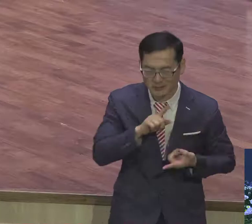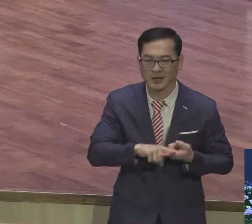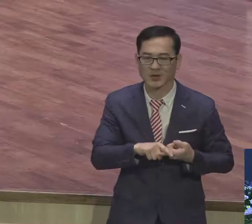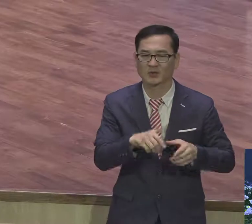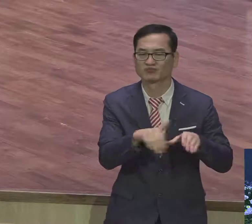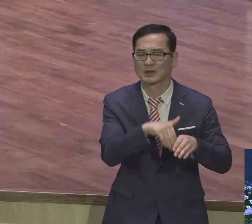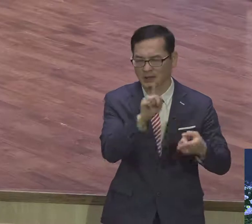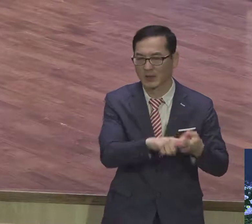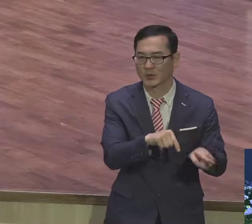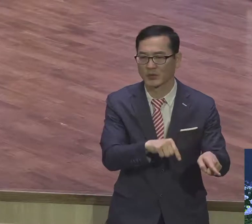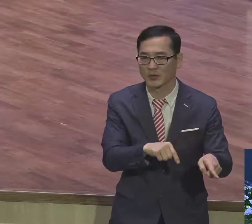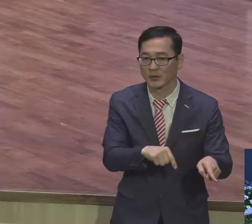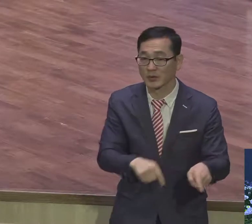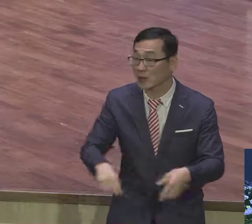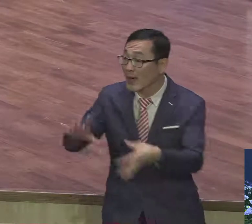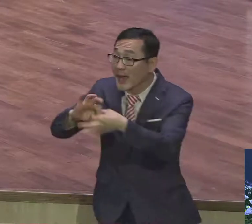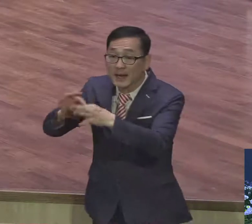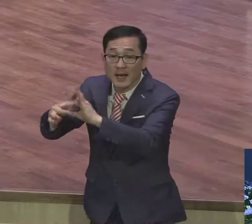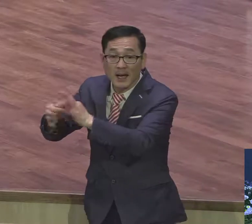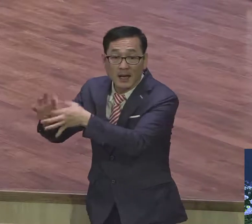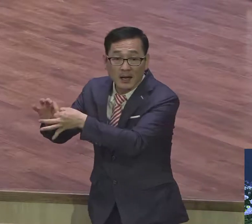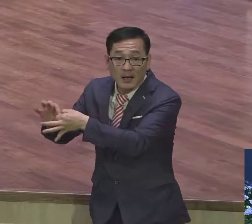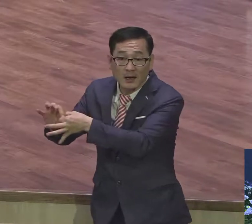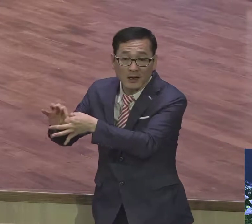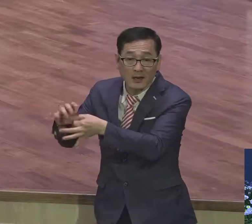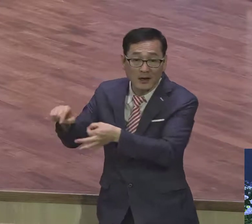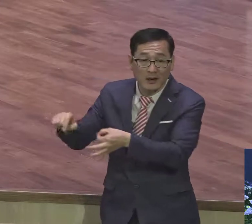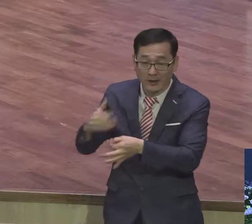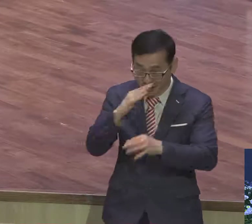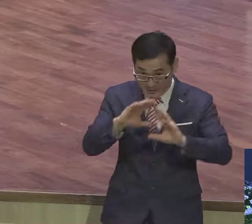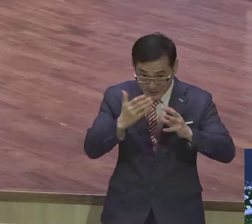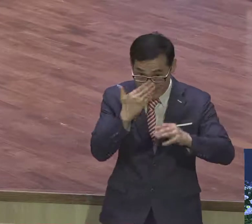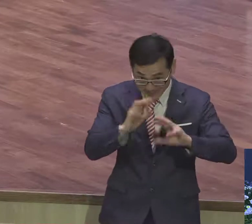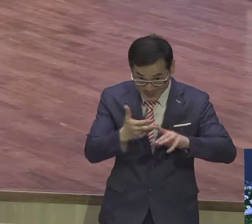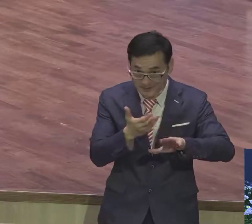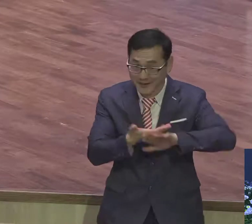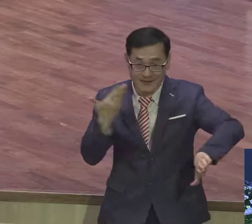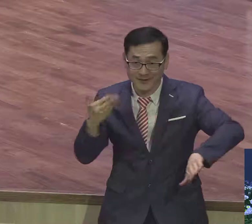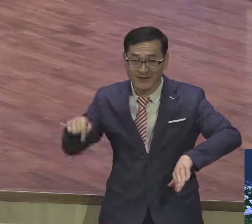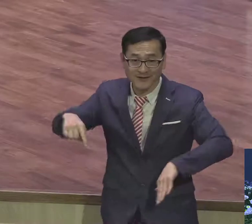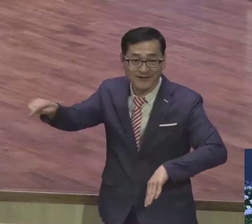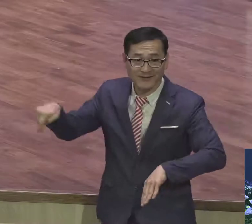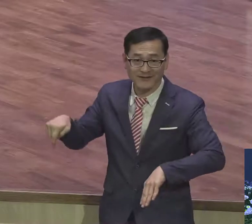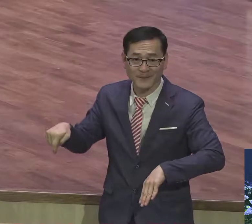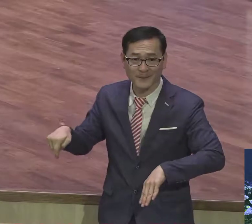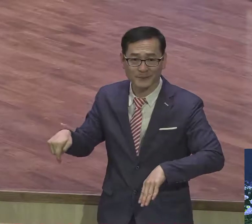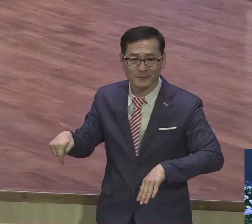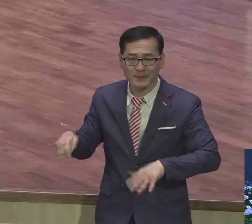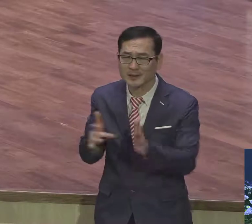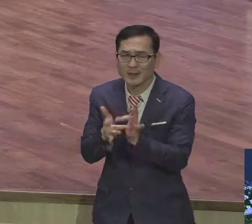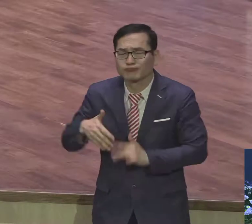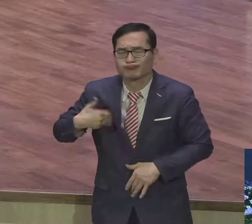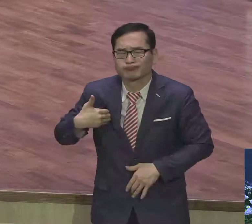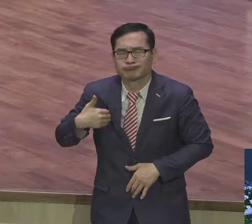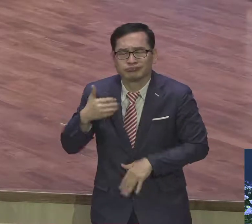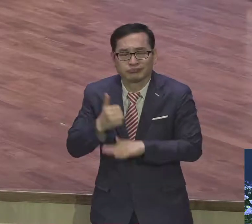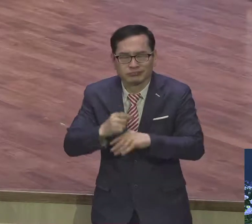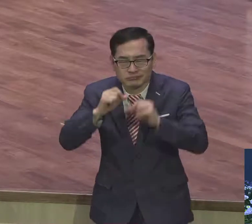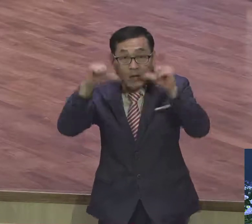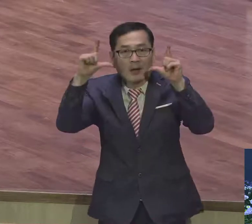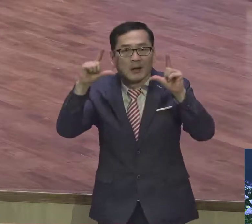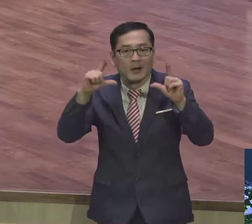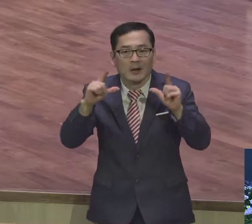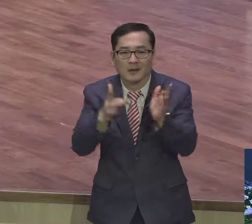예수 믿은 이방인들이잖아요 전혀 이 사람 예수 안 믿었던 성경 모르는 사람들이 예수 믿고 예수 믿게 되니까 모든 게 다